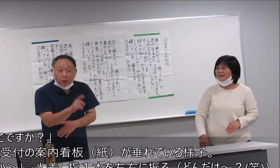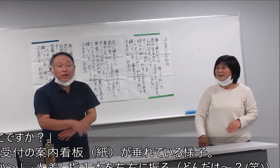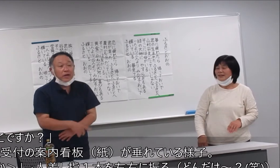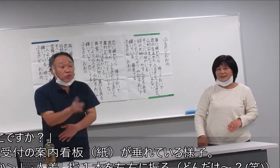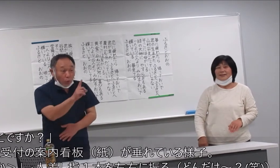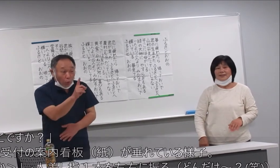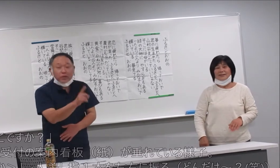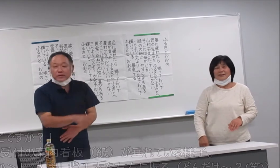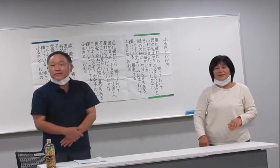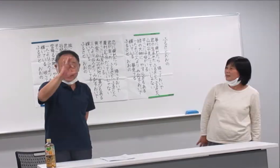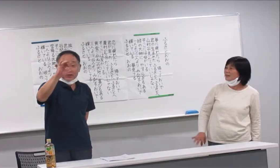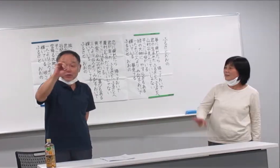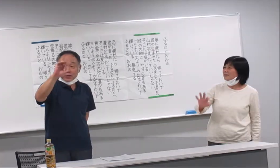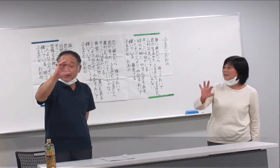どこ